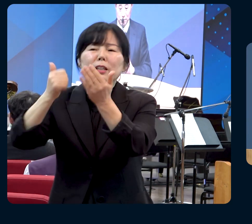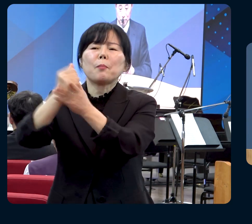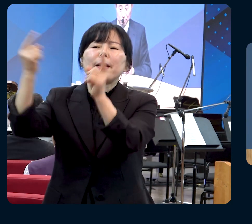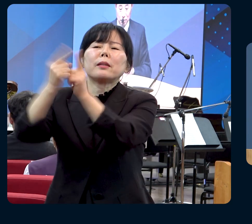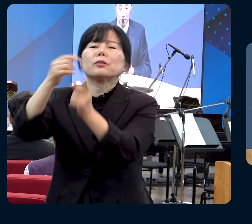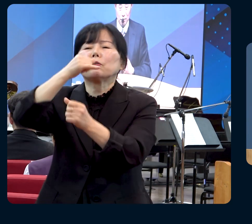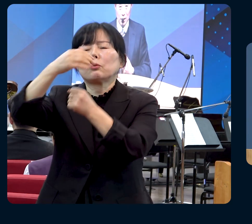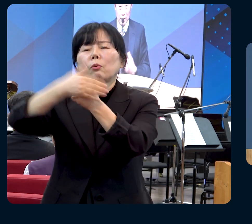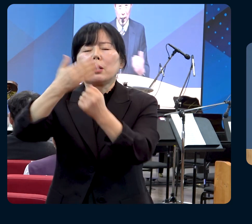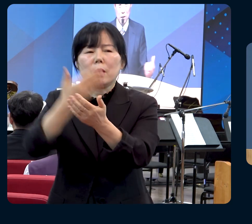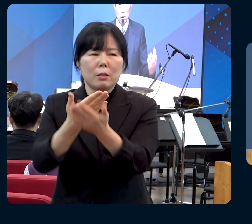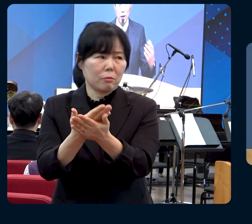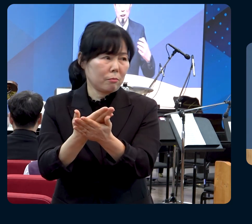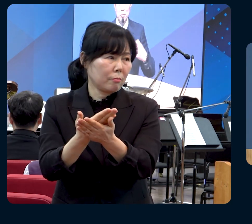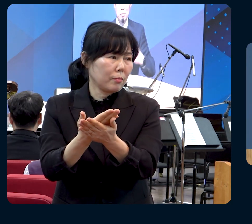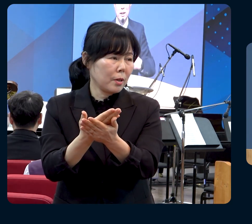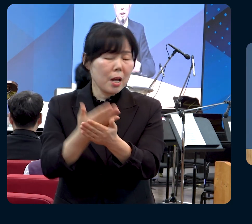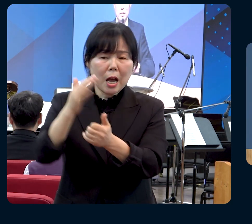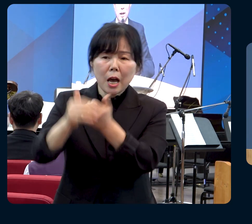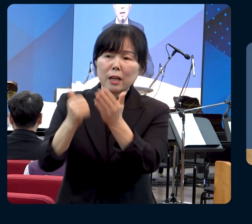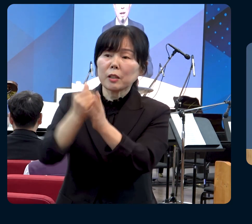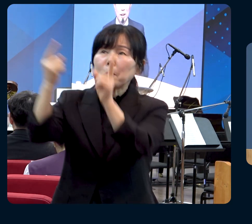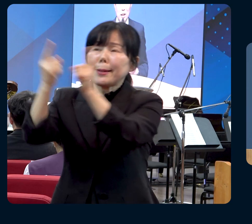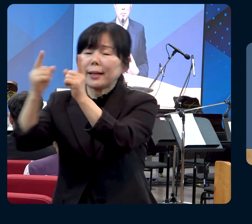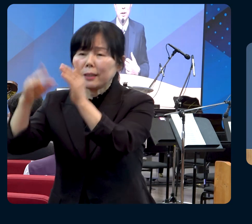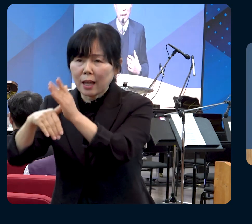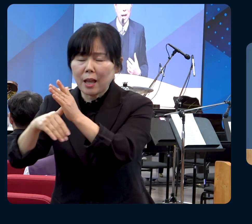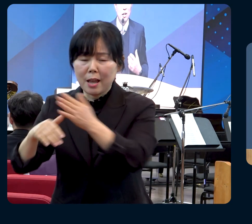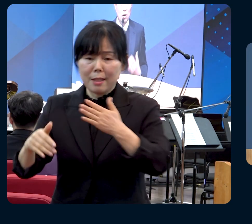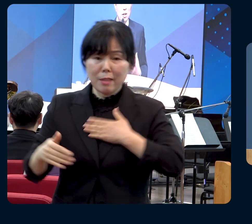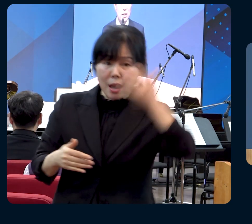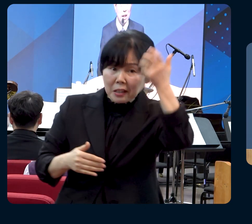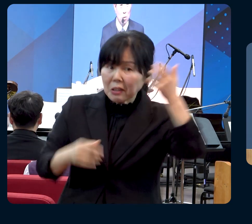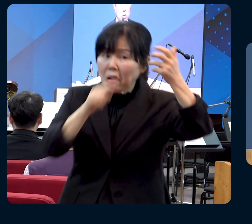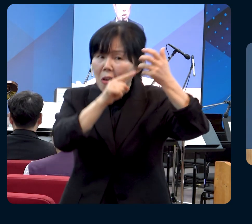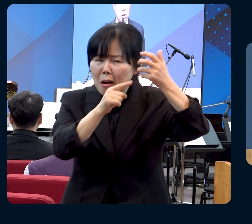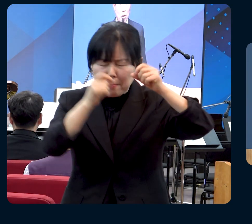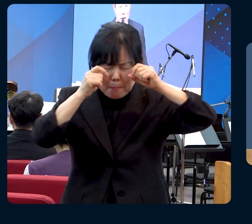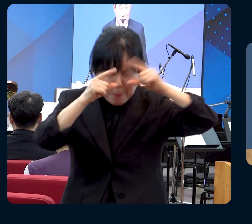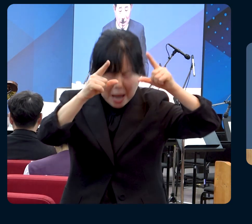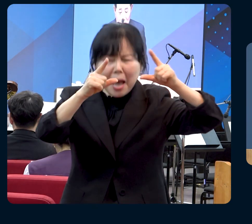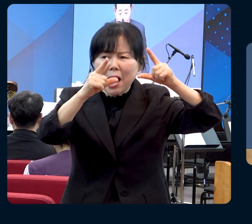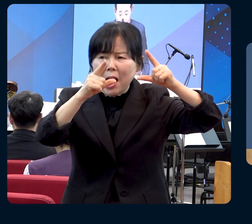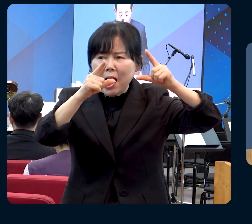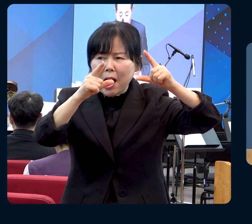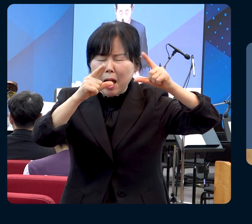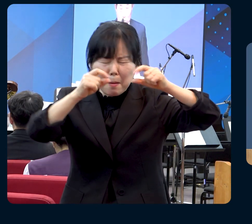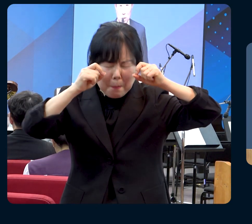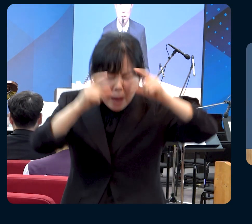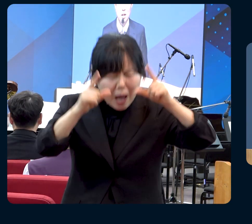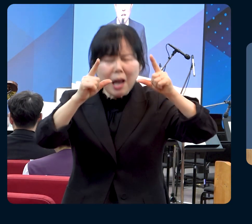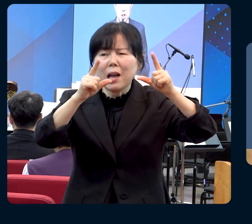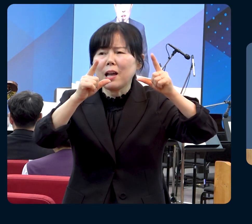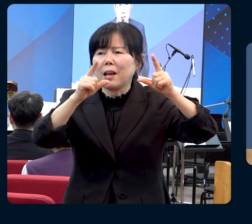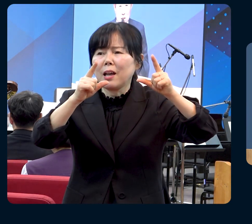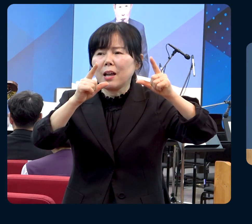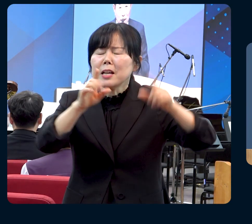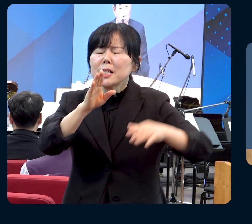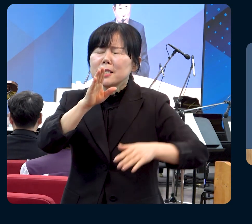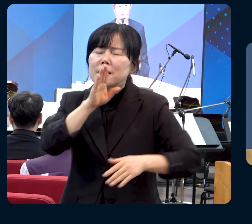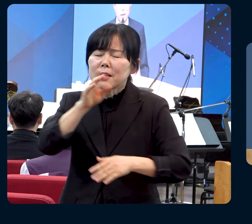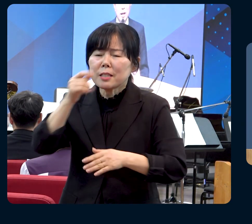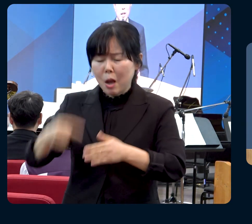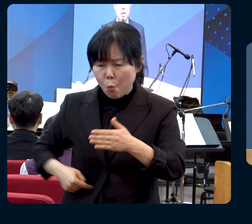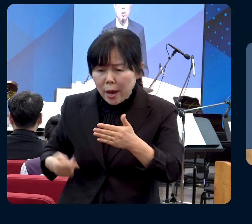주시옵소서. 내가 영으로 하나님을 만날 때 하나님 나의 영을 깨워주시고 각성케 하여 주셔서